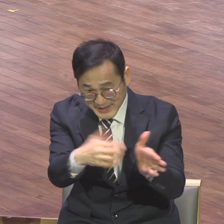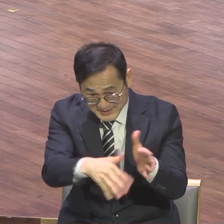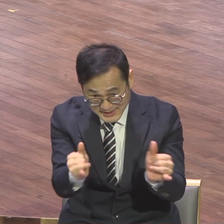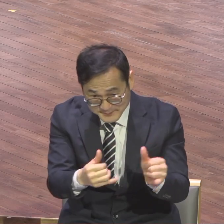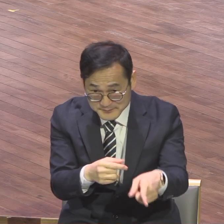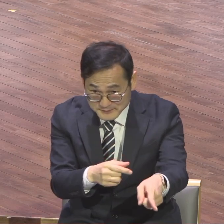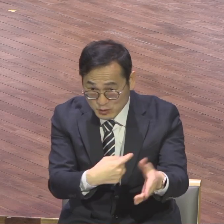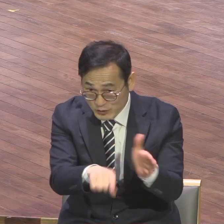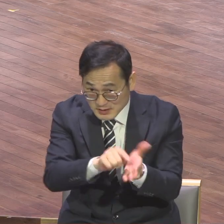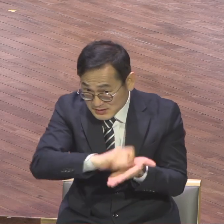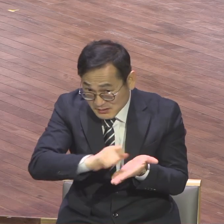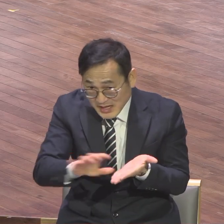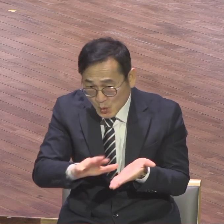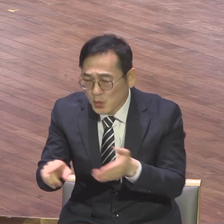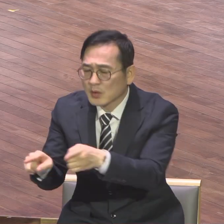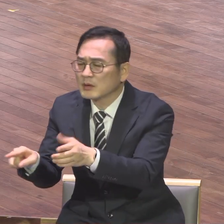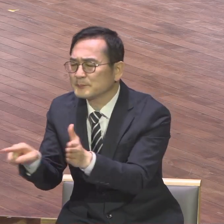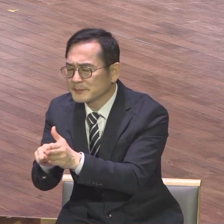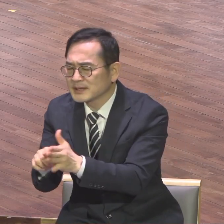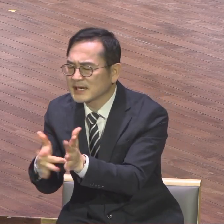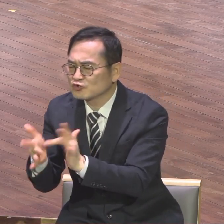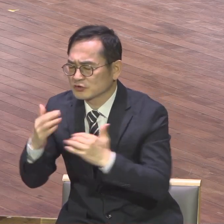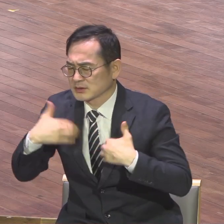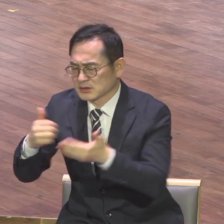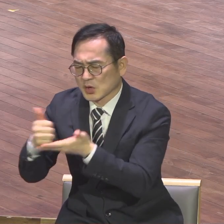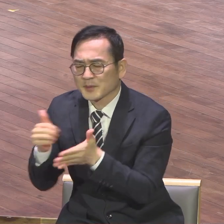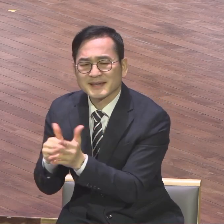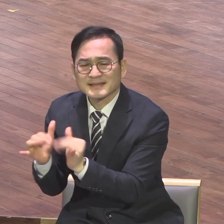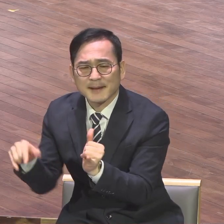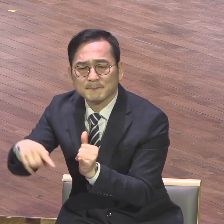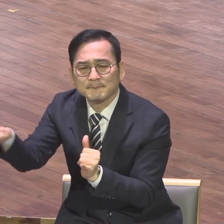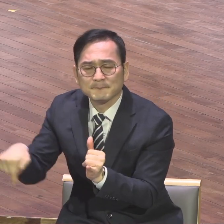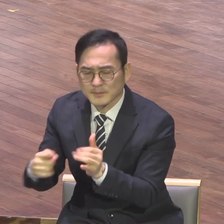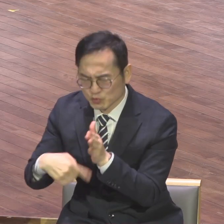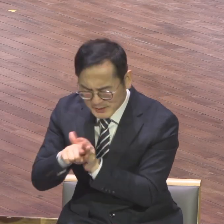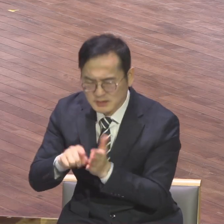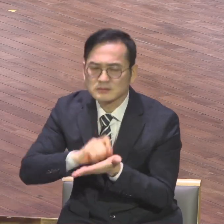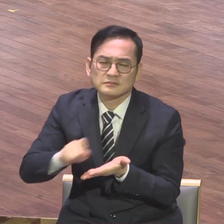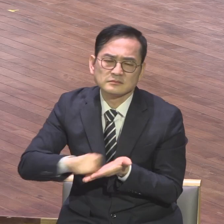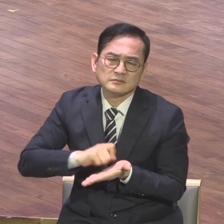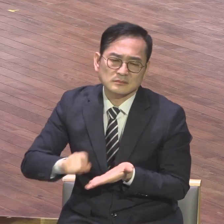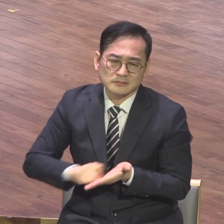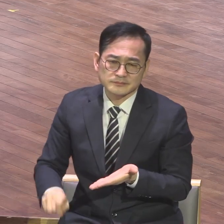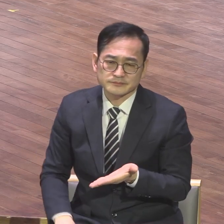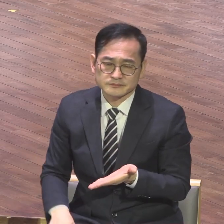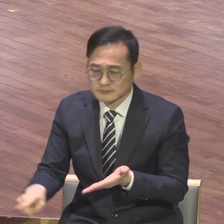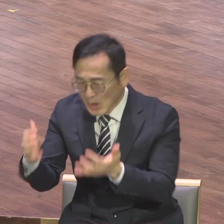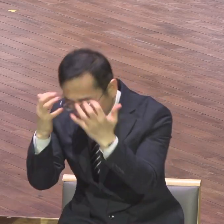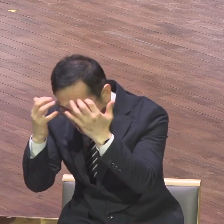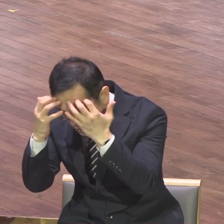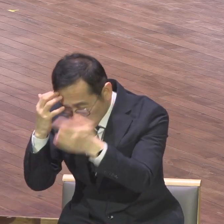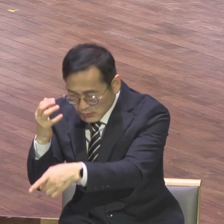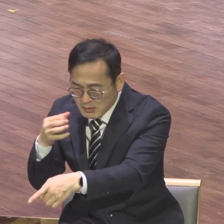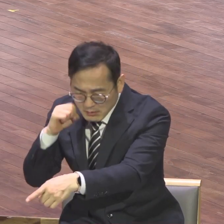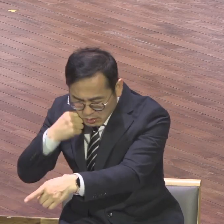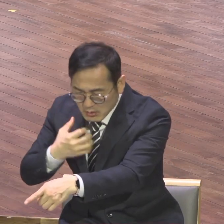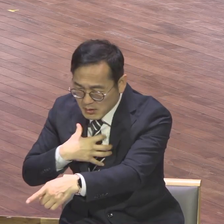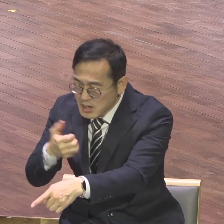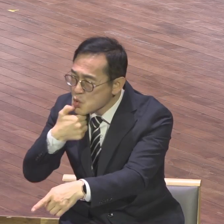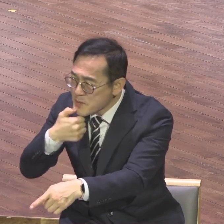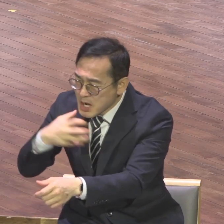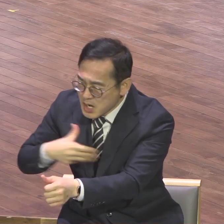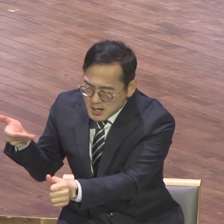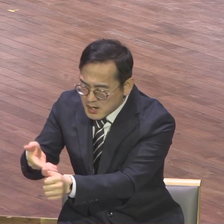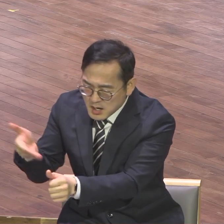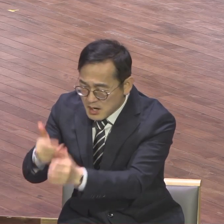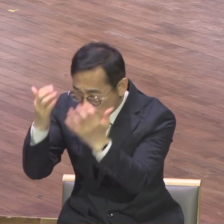이미 신앙생활을 하고 있는 로마에 있는 성도들, 정말 복음 때문에 모두 환난과 핍박을 받고 있는